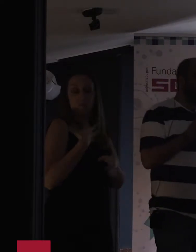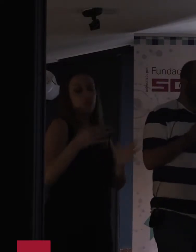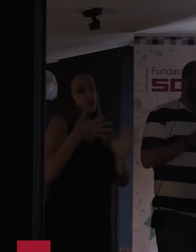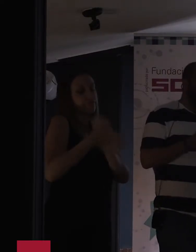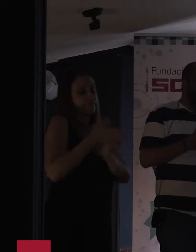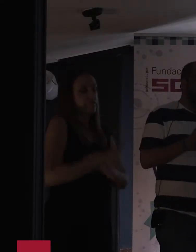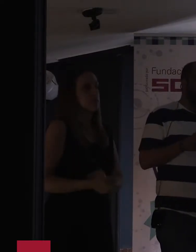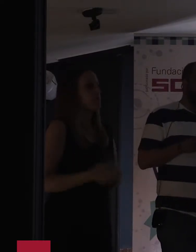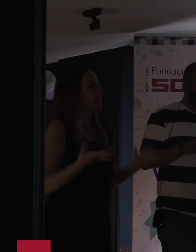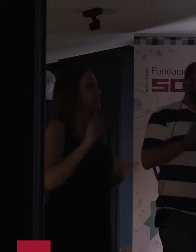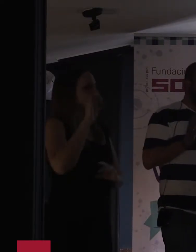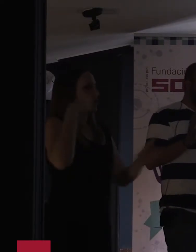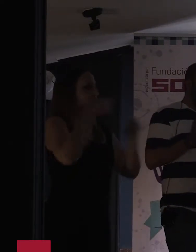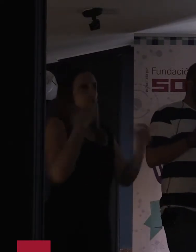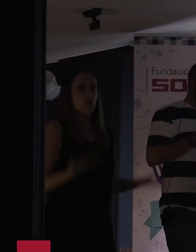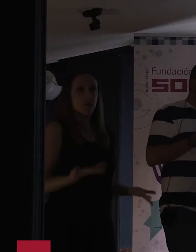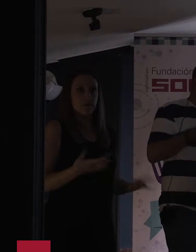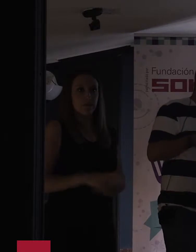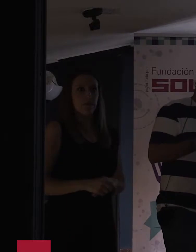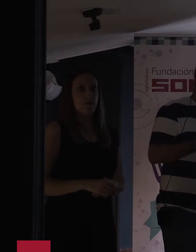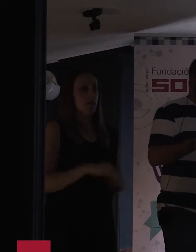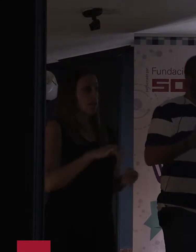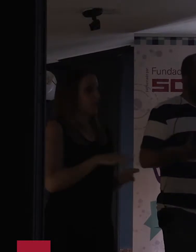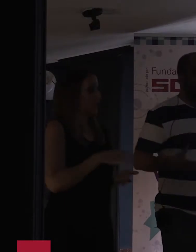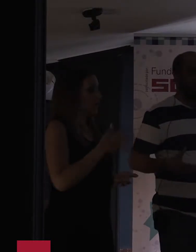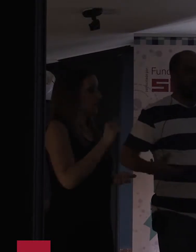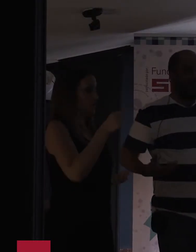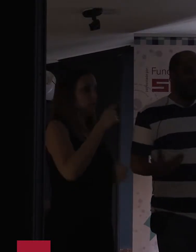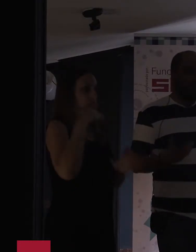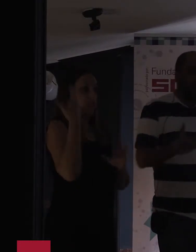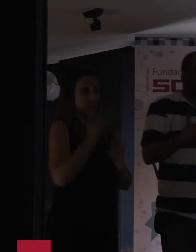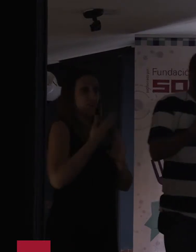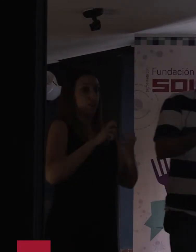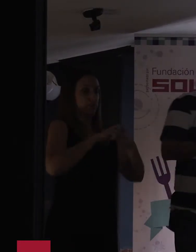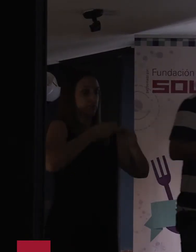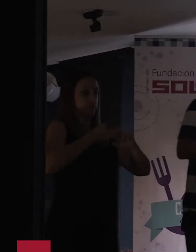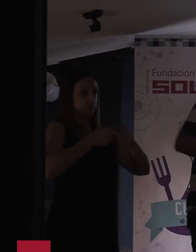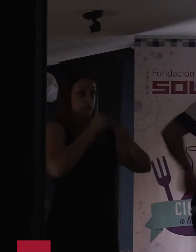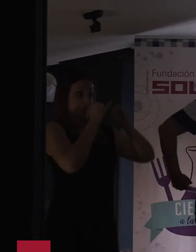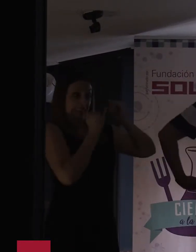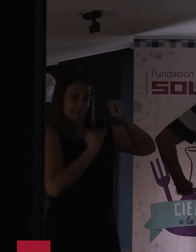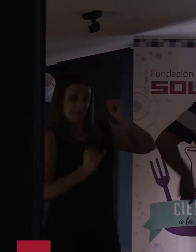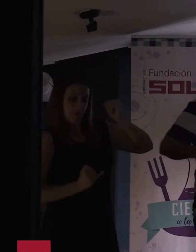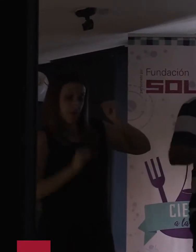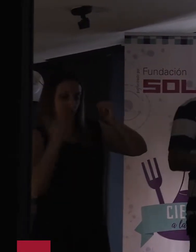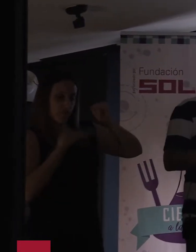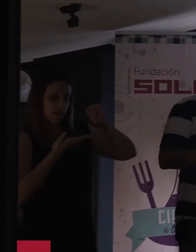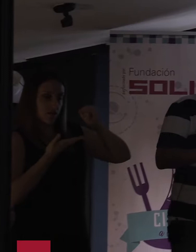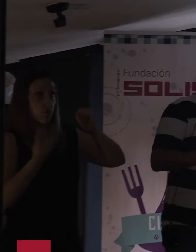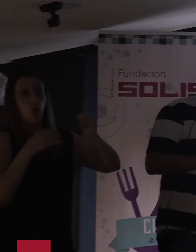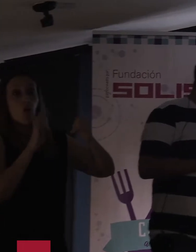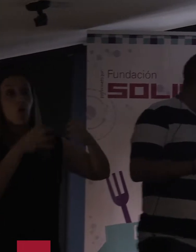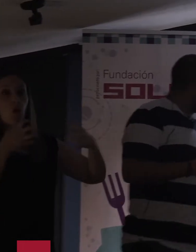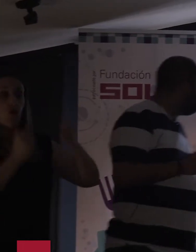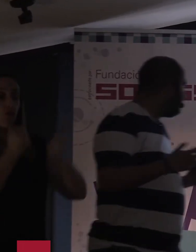idea? La idea es que cuando uno tiene una lesión en la médula, un accidente de tráfico, la médula se secciona total